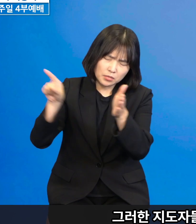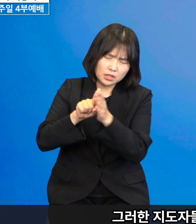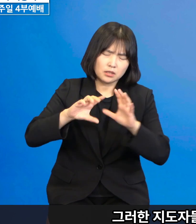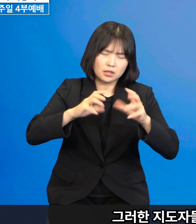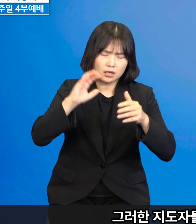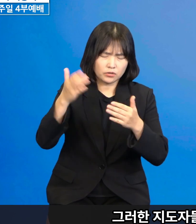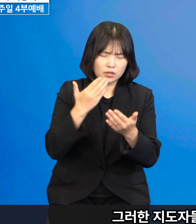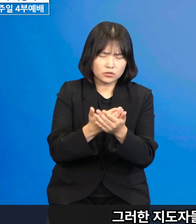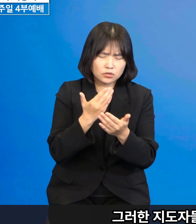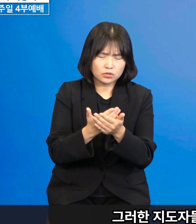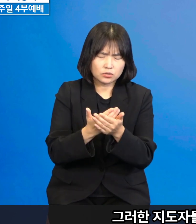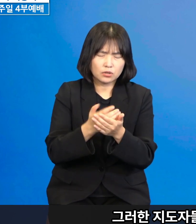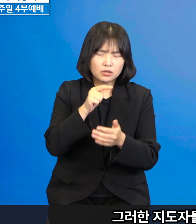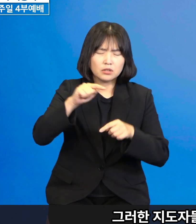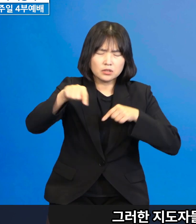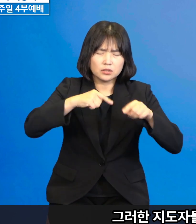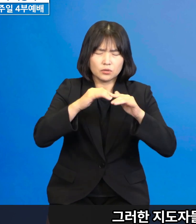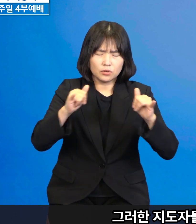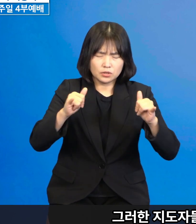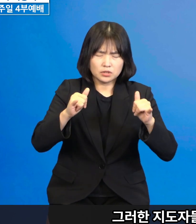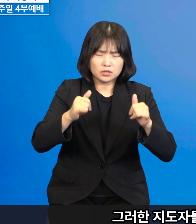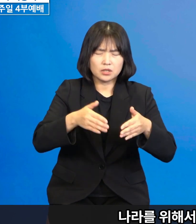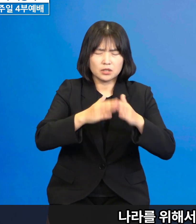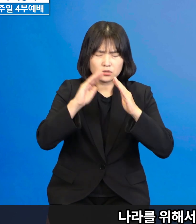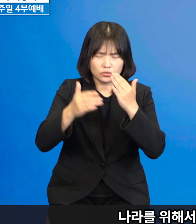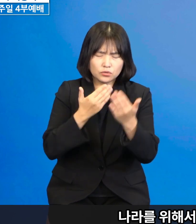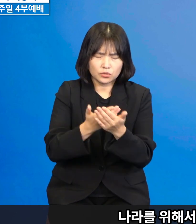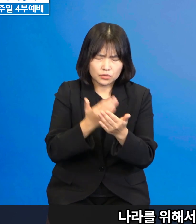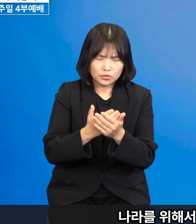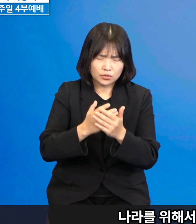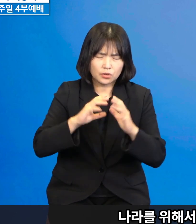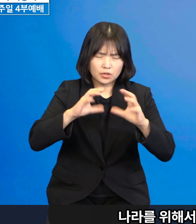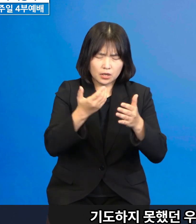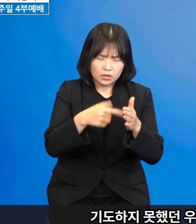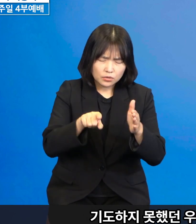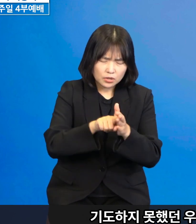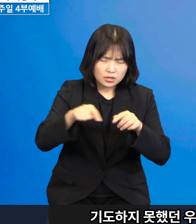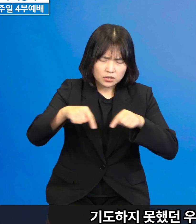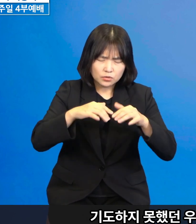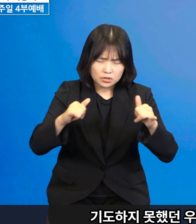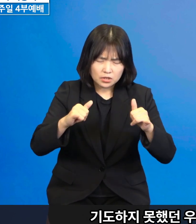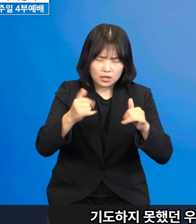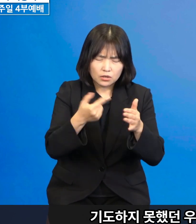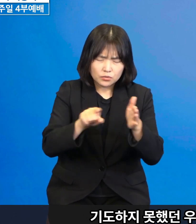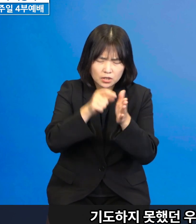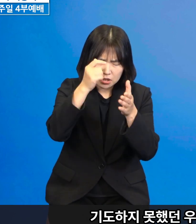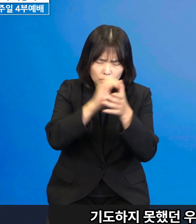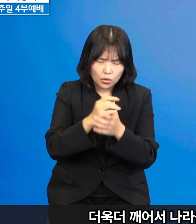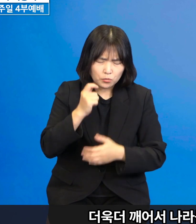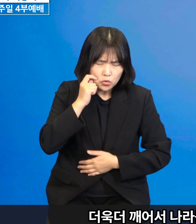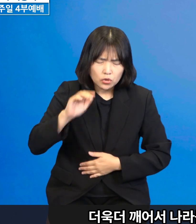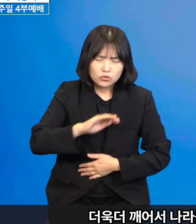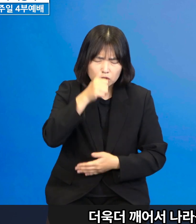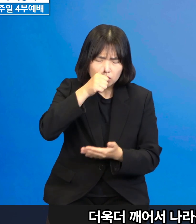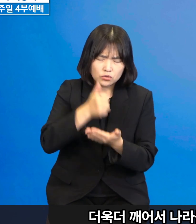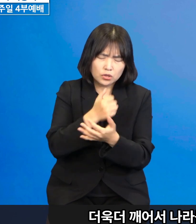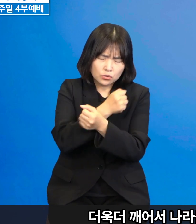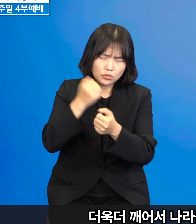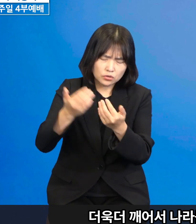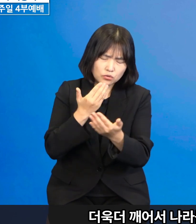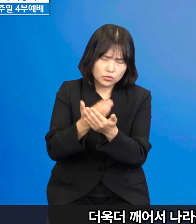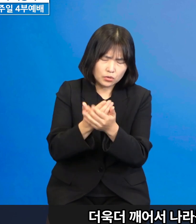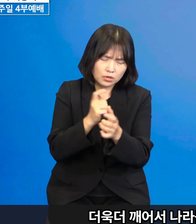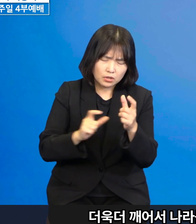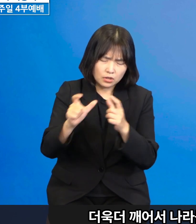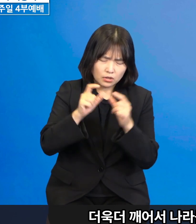주시고 그러한 지도자들을 세워 주시옵소서. 나라를 위해서, 지도자들을 위해서 기도하지 못했던 우리의 죄를 용서해 주시고 더욱더